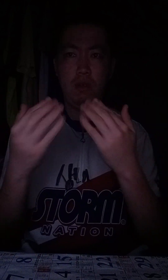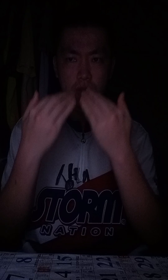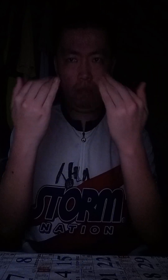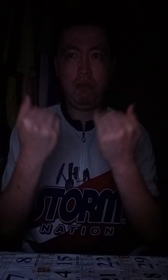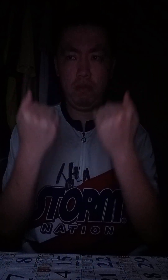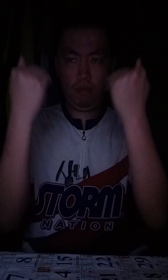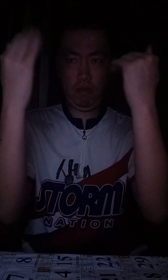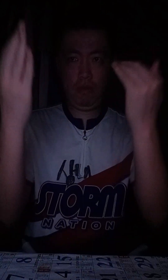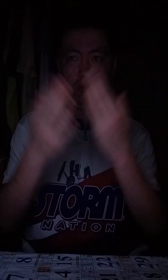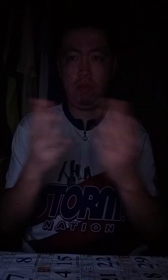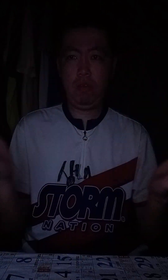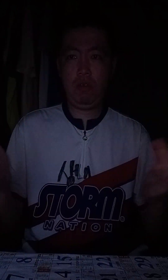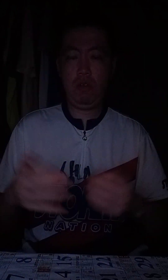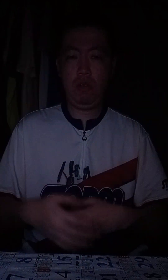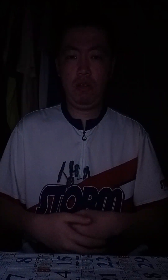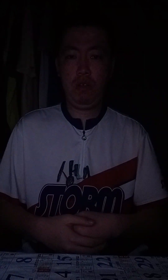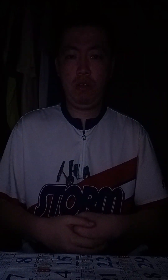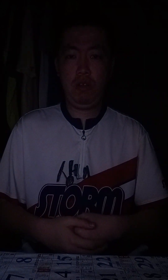높습니다. YTN 차정일입니다.